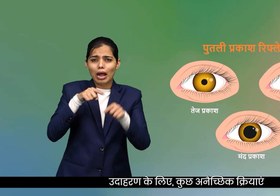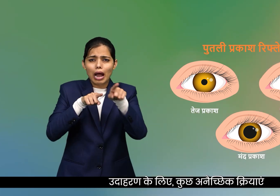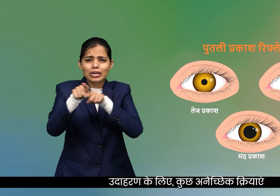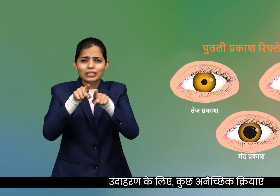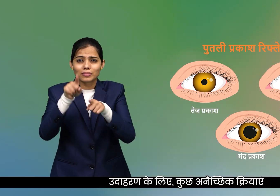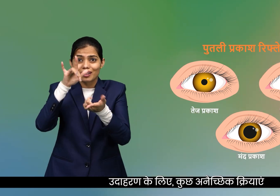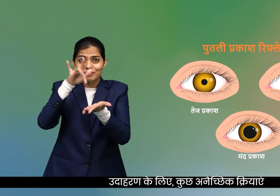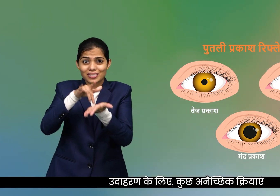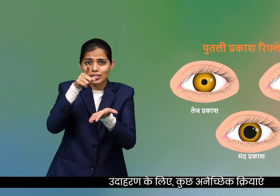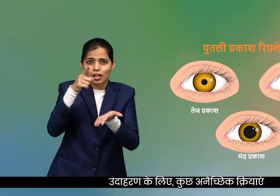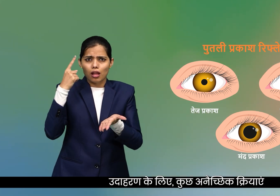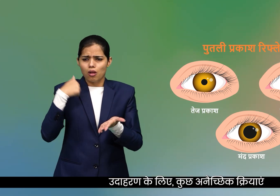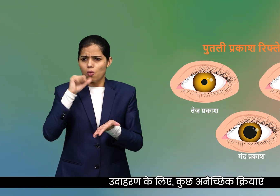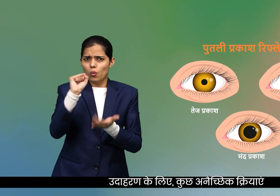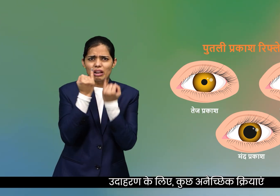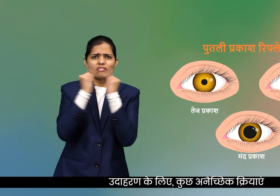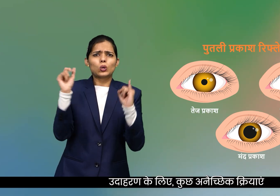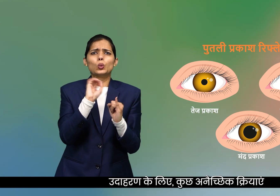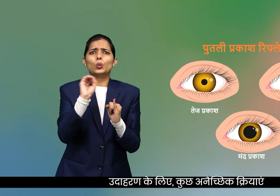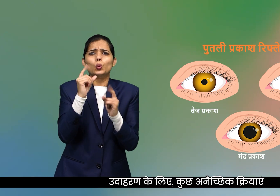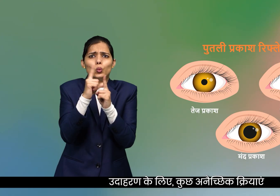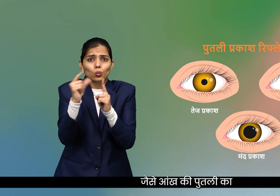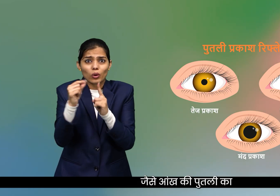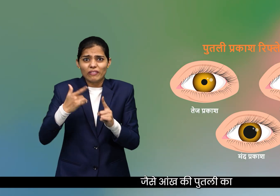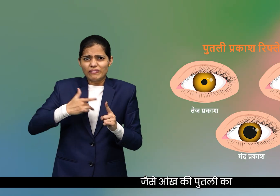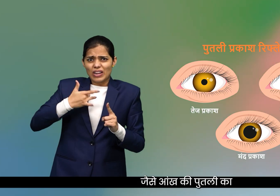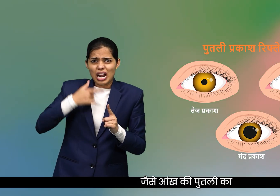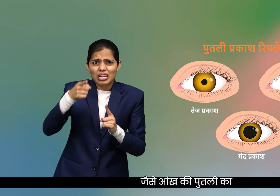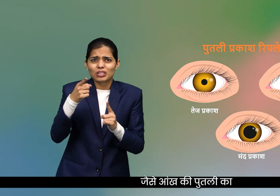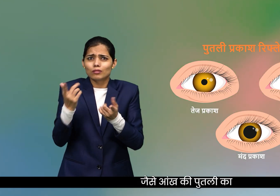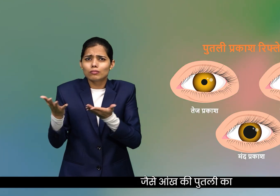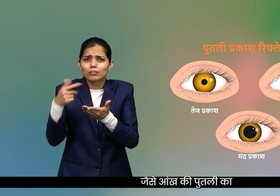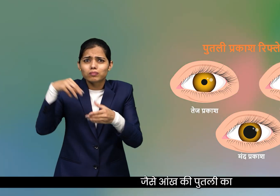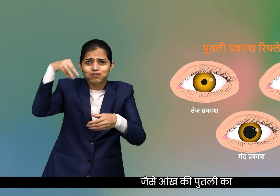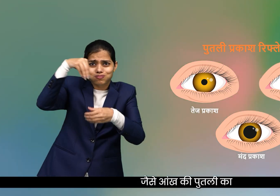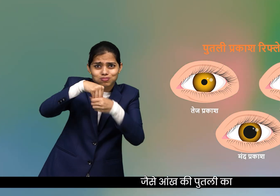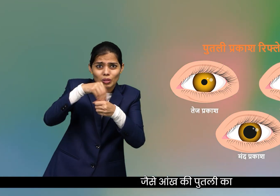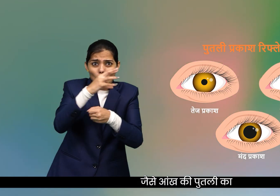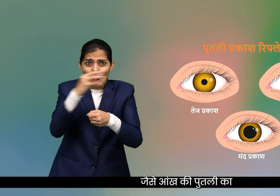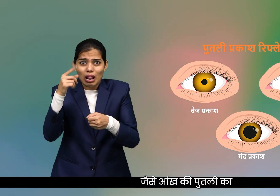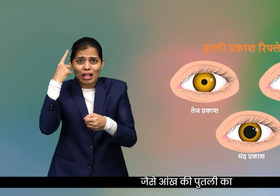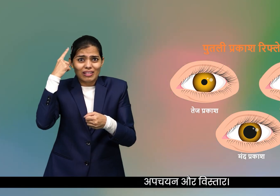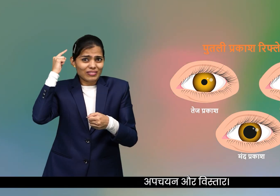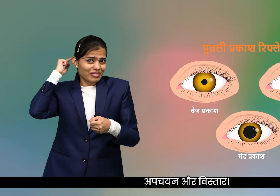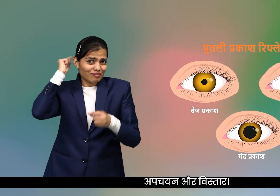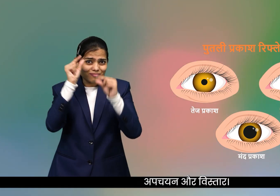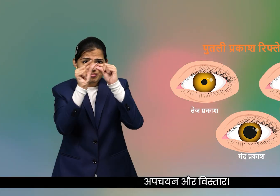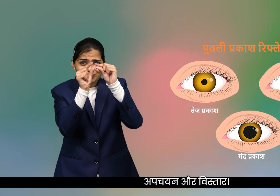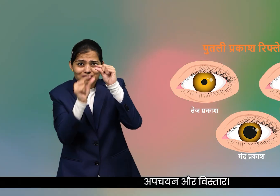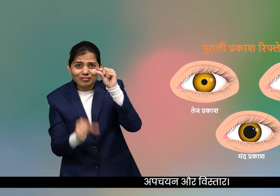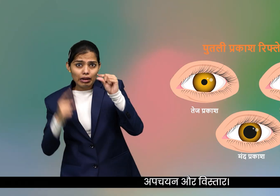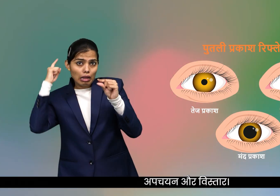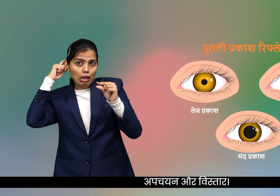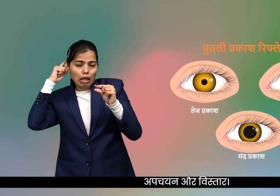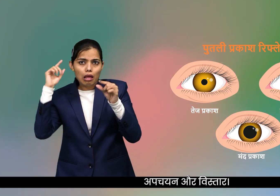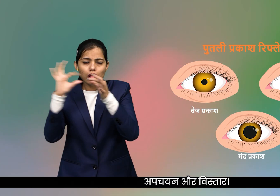उदाहरण के लिए कुछ अनैच्छिक क्रियाएं जैसे आँख की पुतली का अपचयन